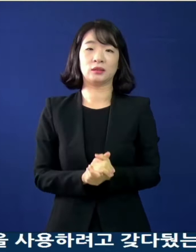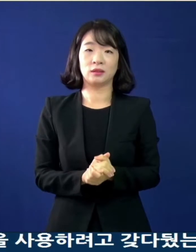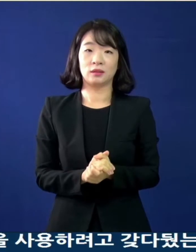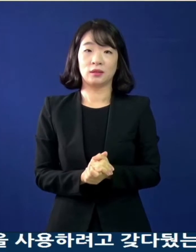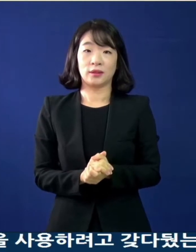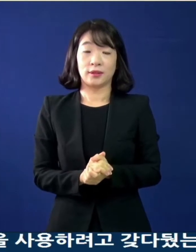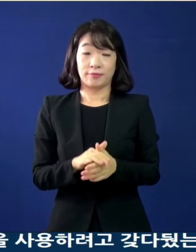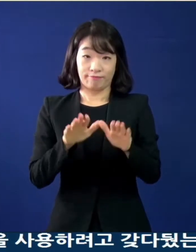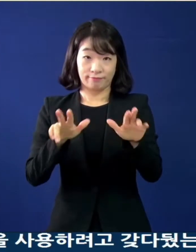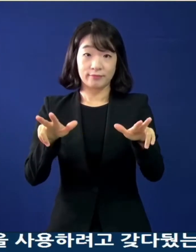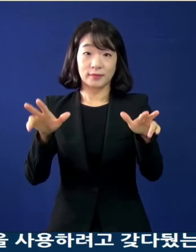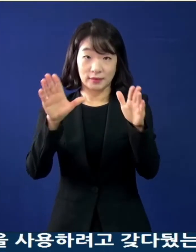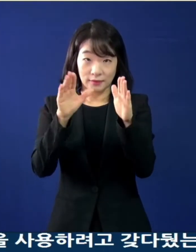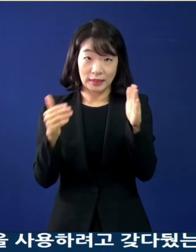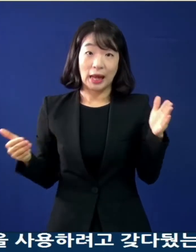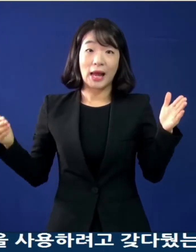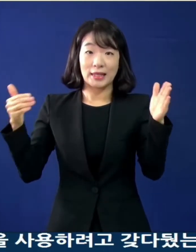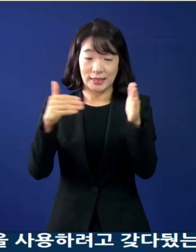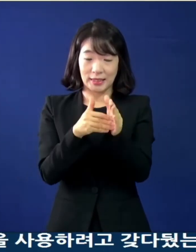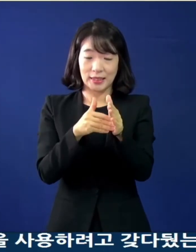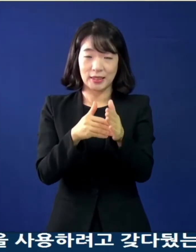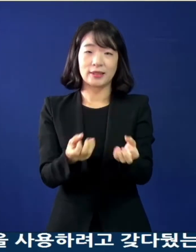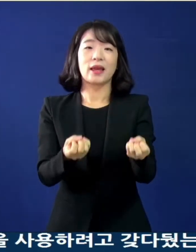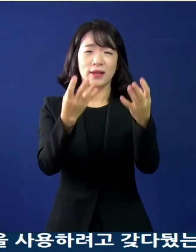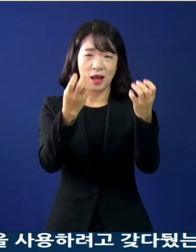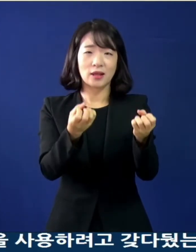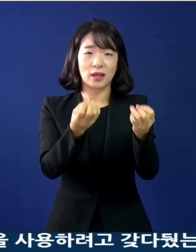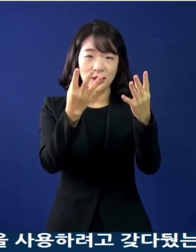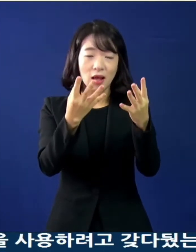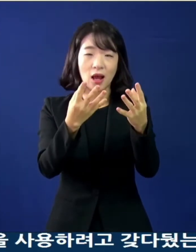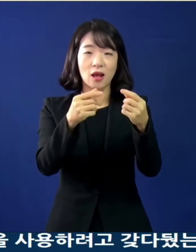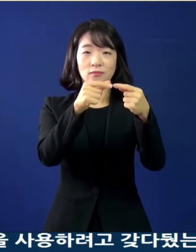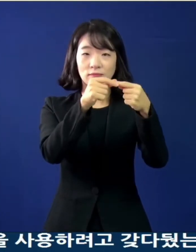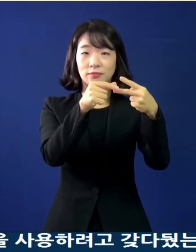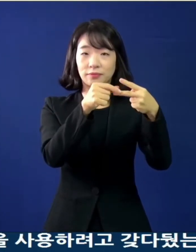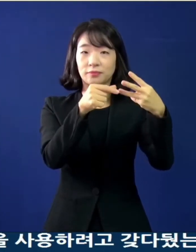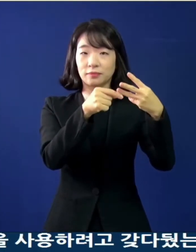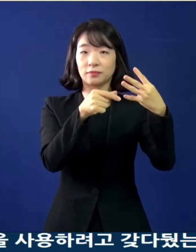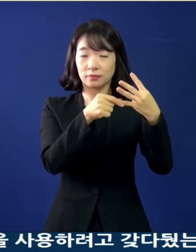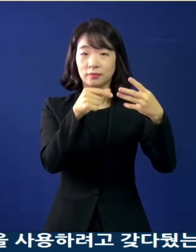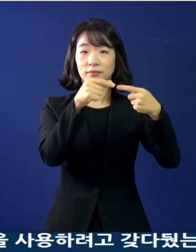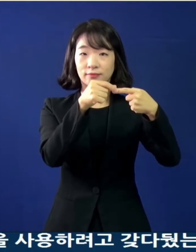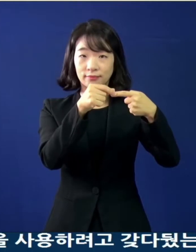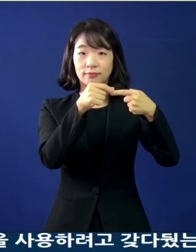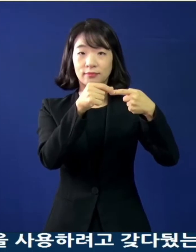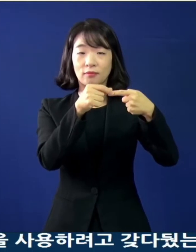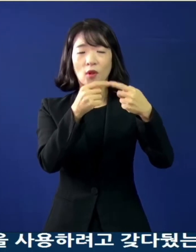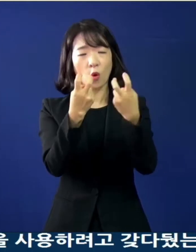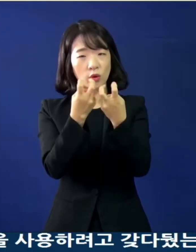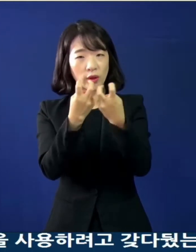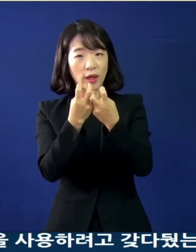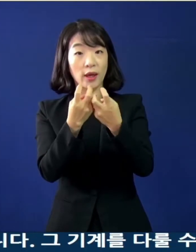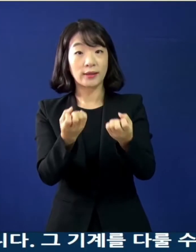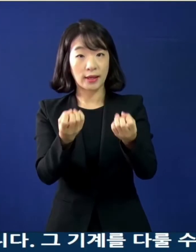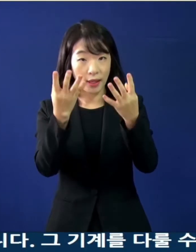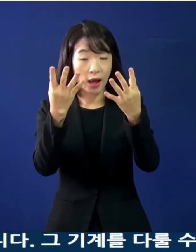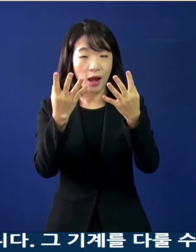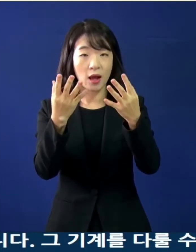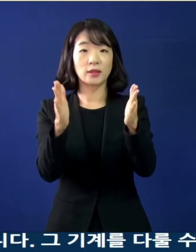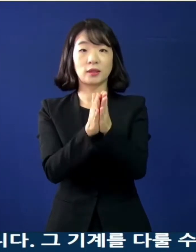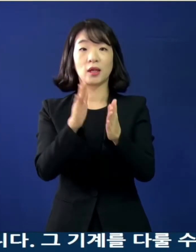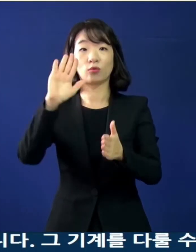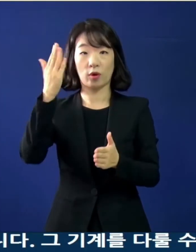이때까지 4번에 걸쳐서 제사제도에 관한 말씀을 드렸습니다. 첫 번째, 어떻게 제사제도가 시작되었는가.